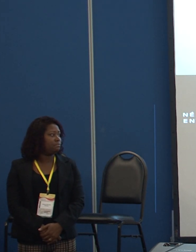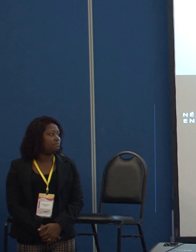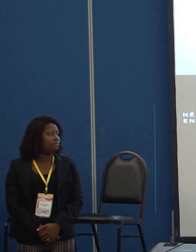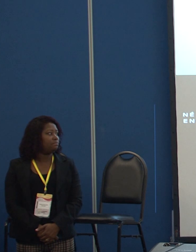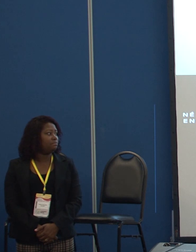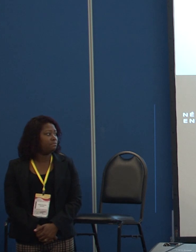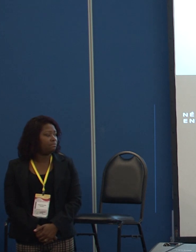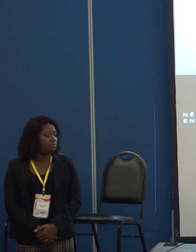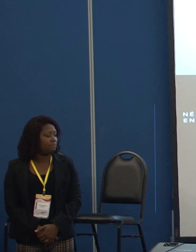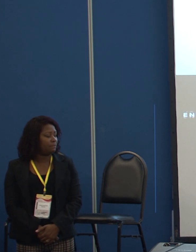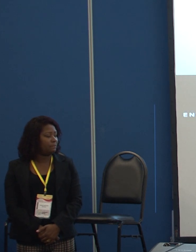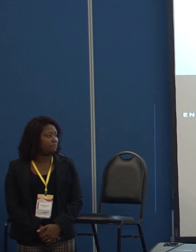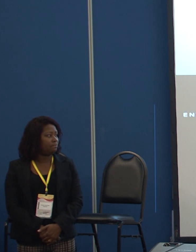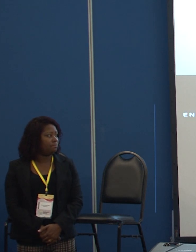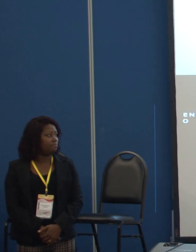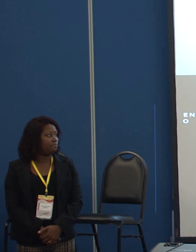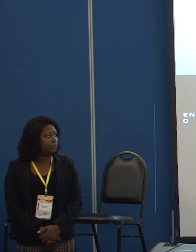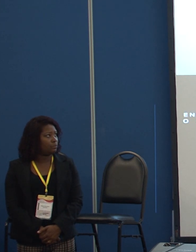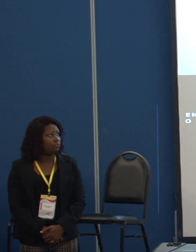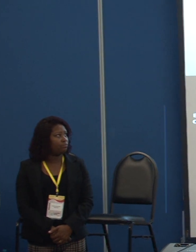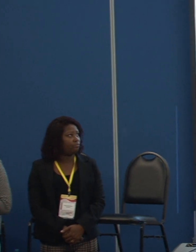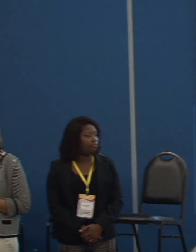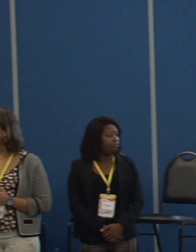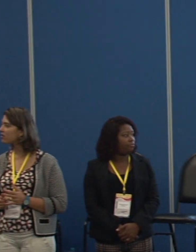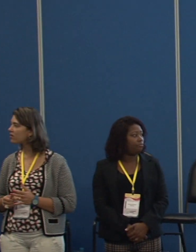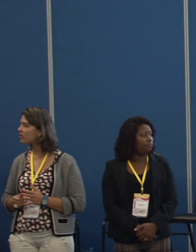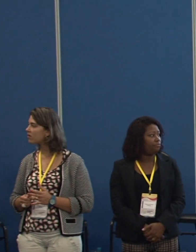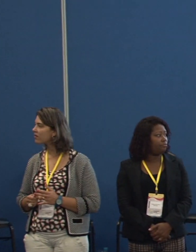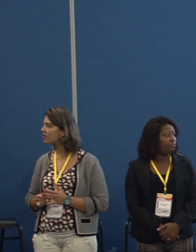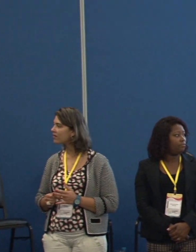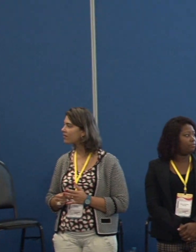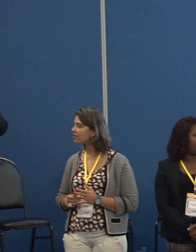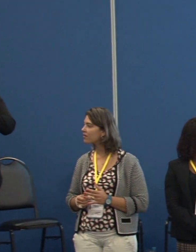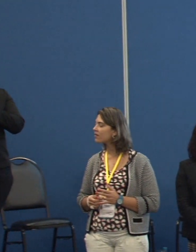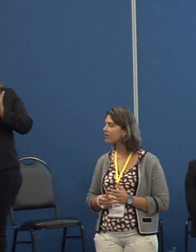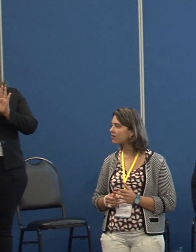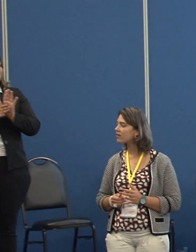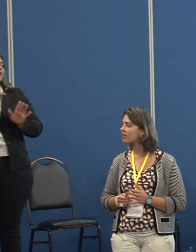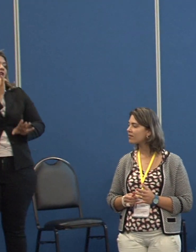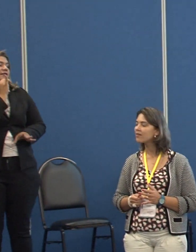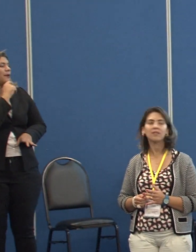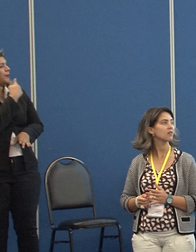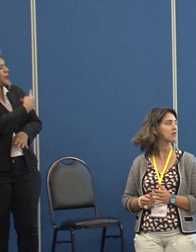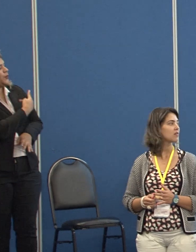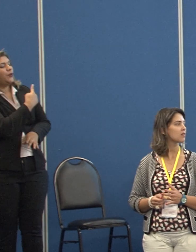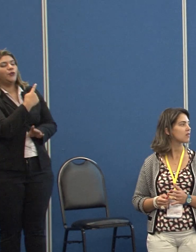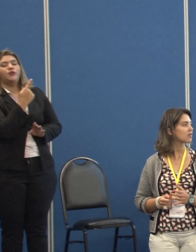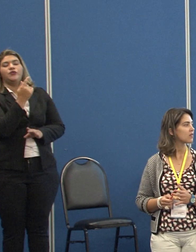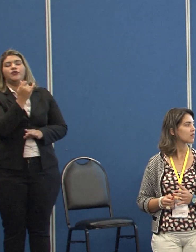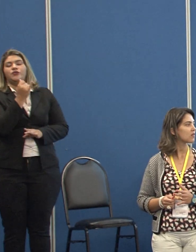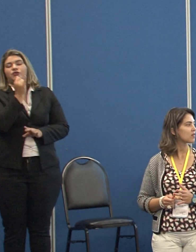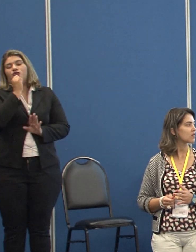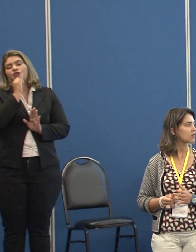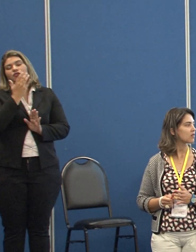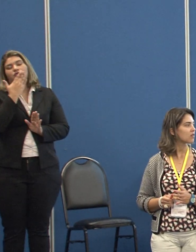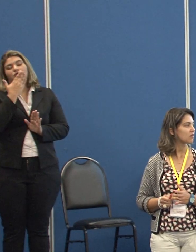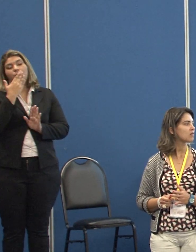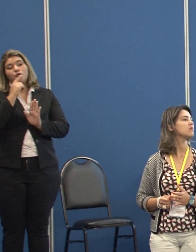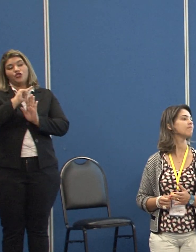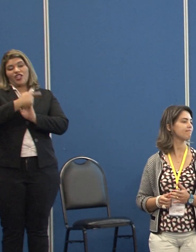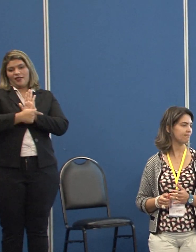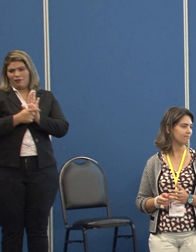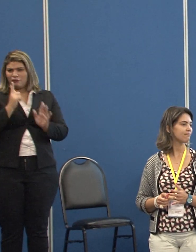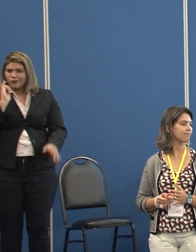uma proposta que eu parta de determinado gênero. Eu não posso trabalhar, por exemplo, com esse tipo de gênero, uma história